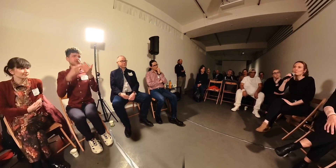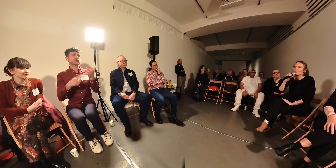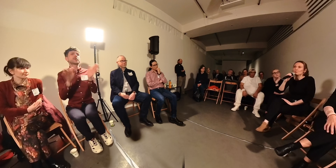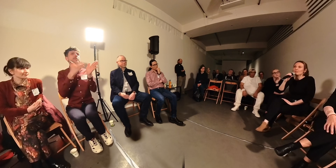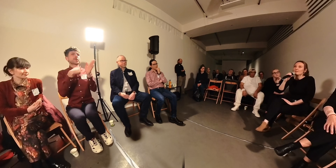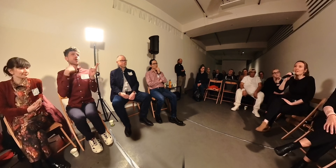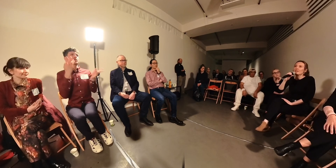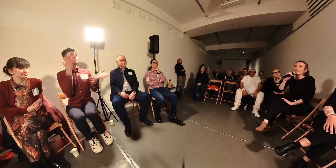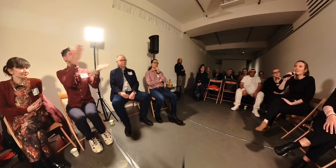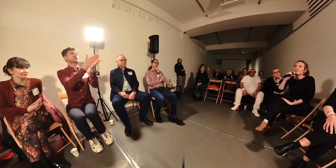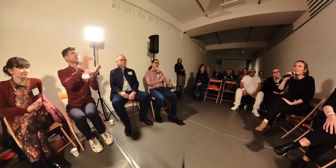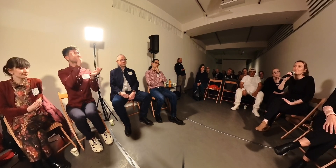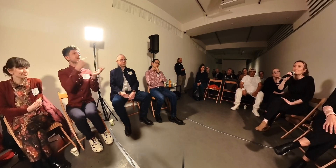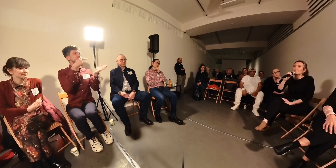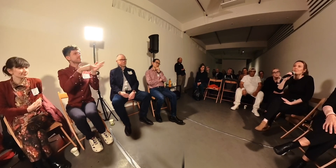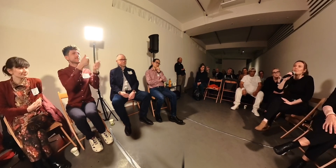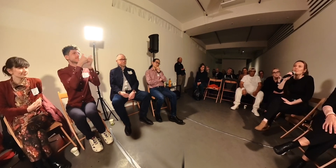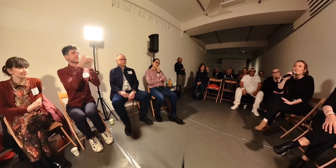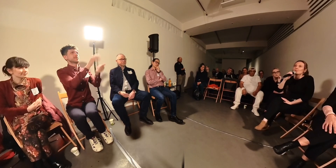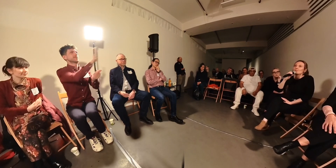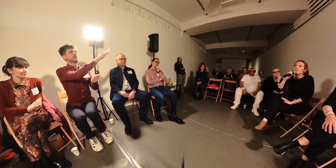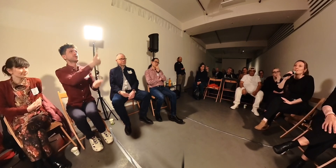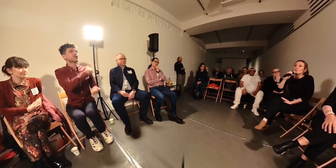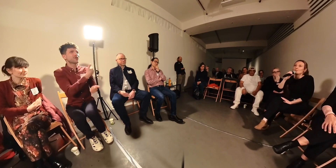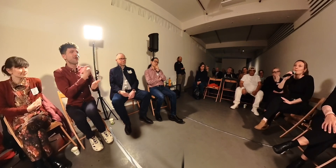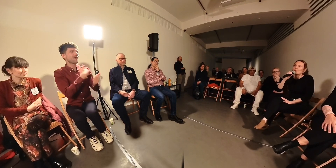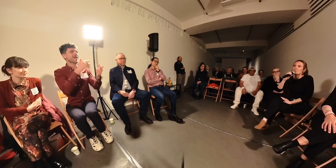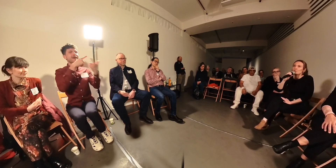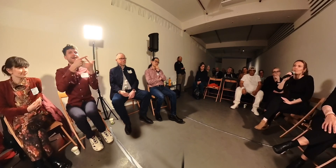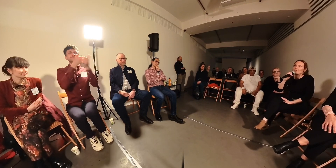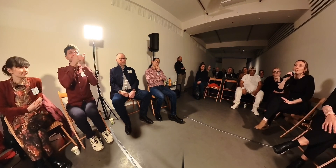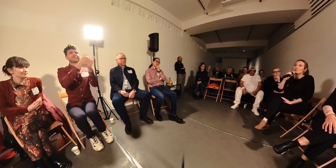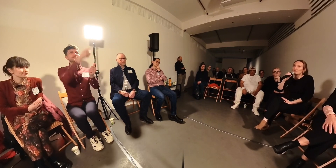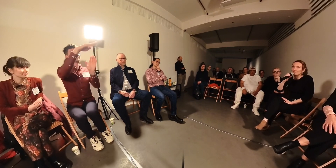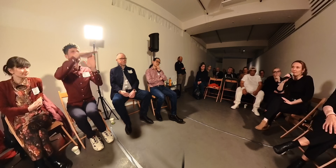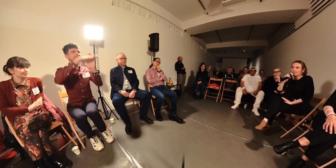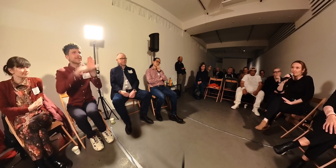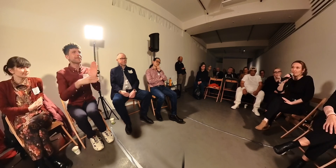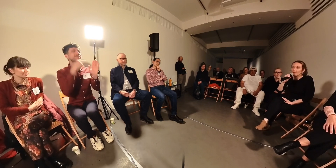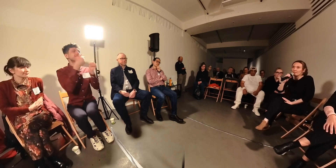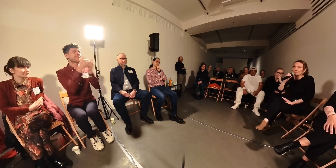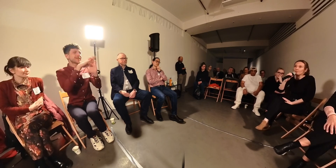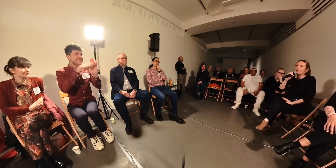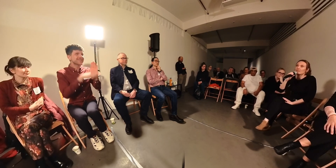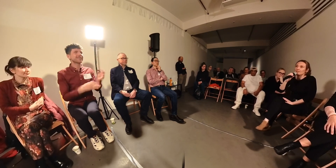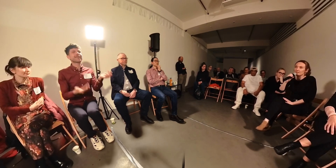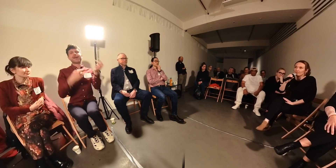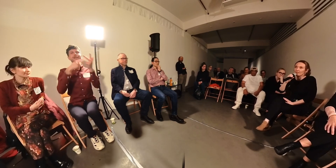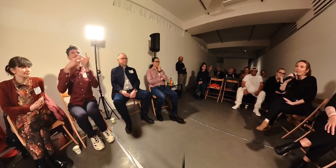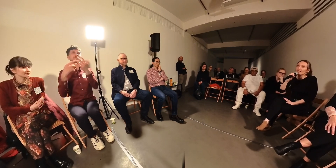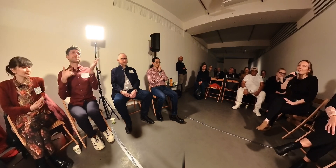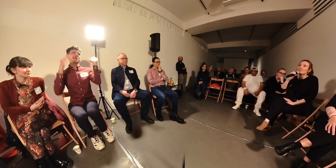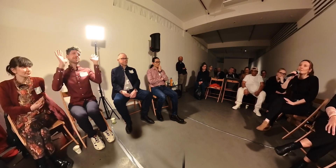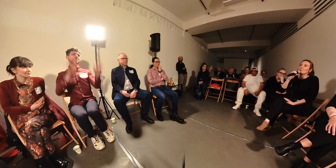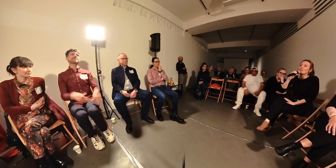bez předsudků. A my víme, že samozřejmě se musíme přizpůsobovat ve školském systému, v